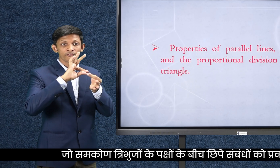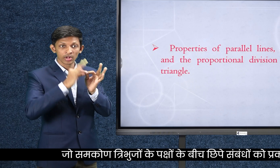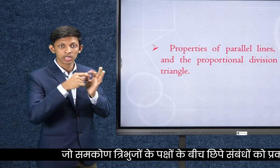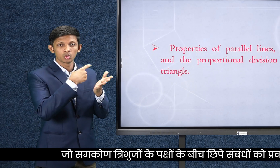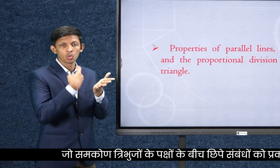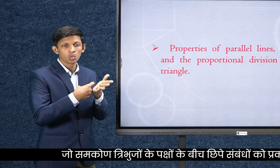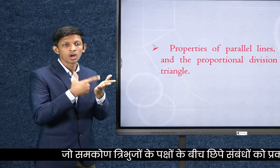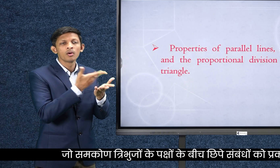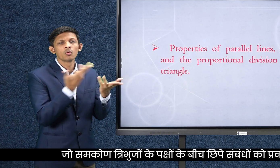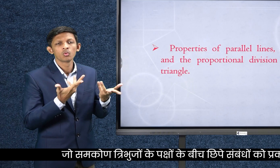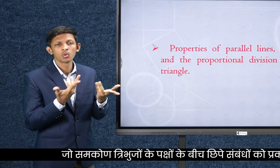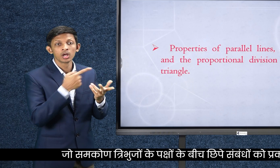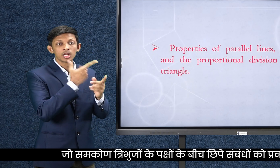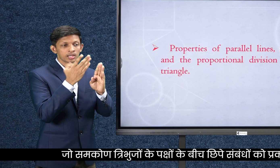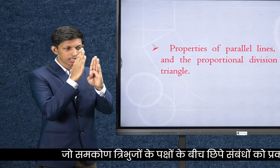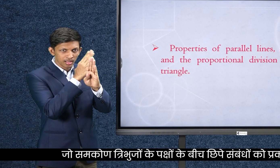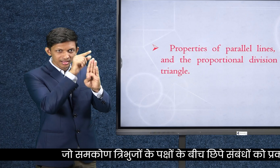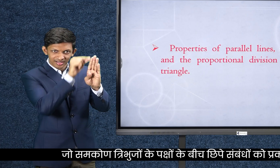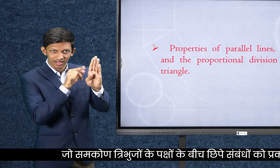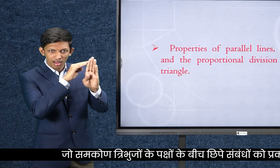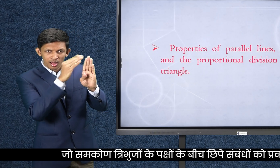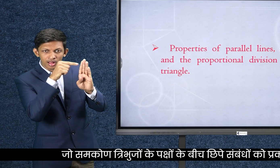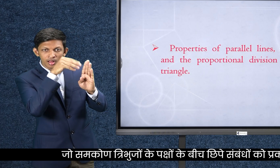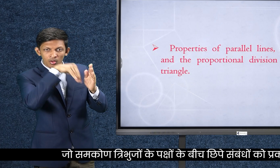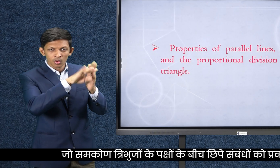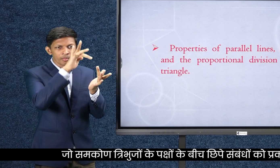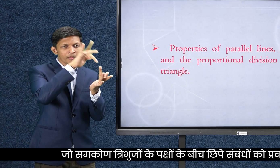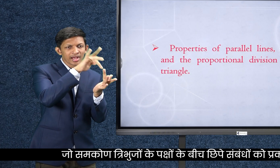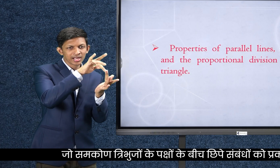पक्षों के बीच छिपे संबंधों को प्रकट करता है।